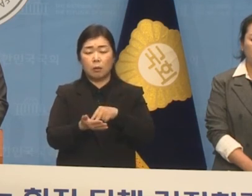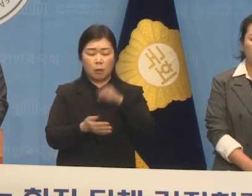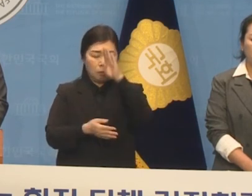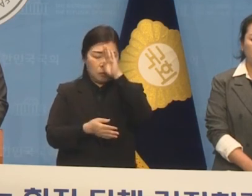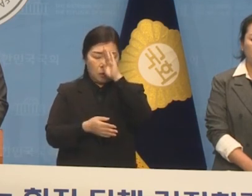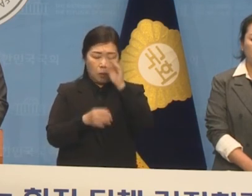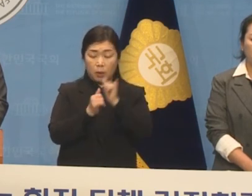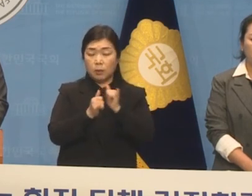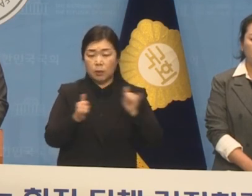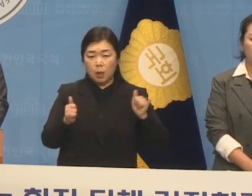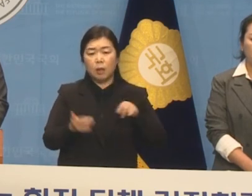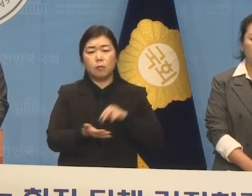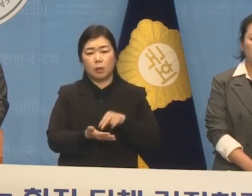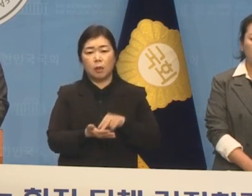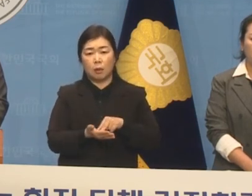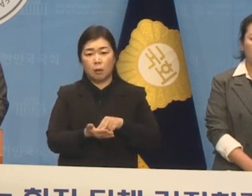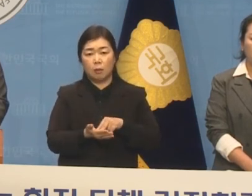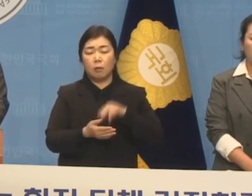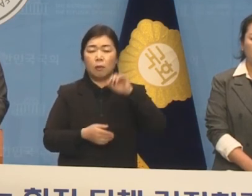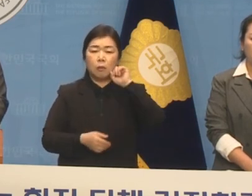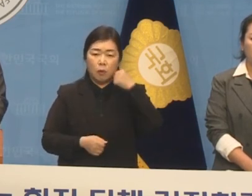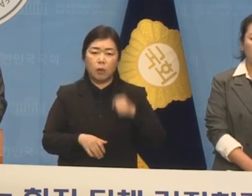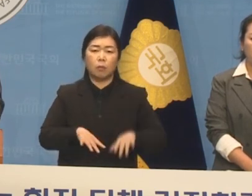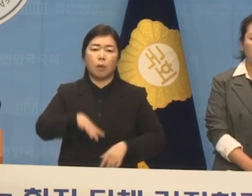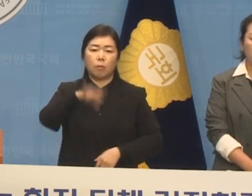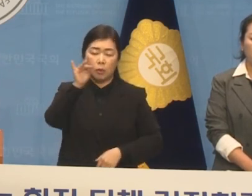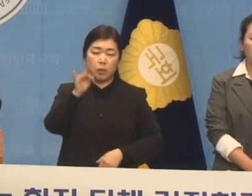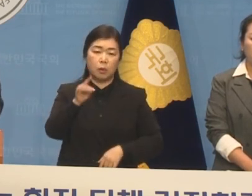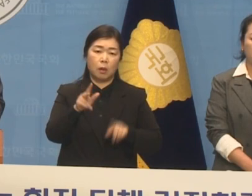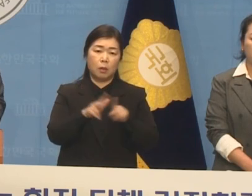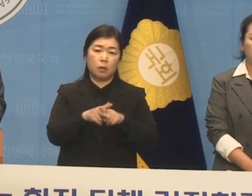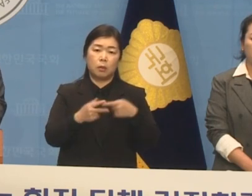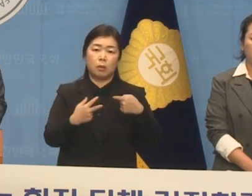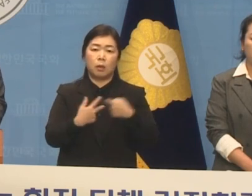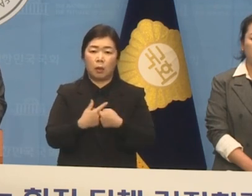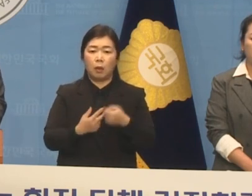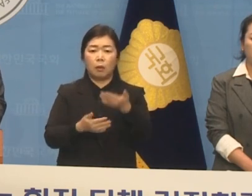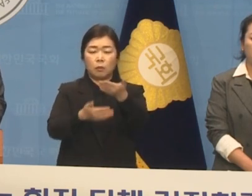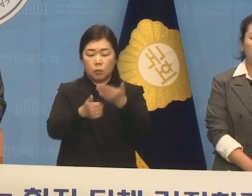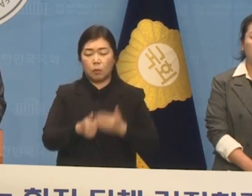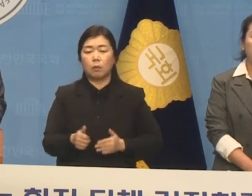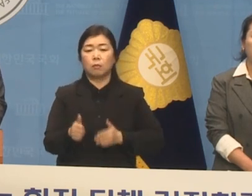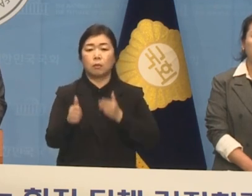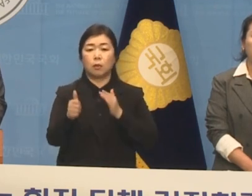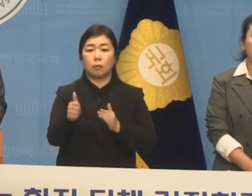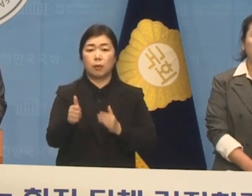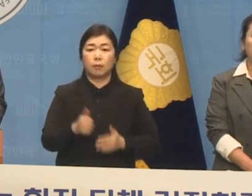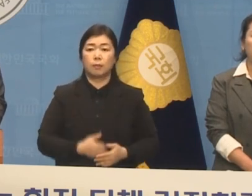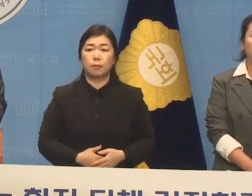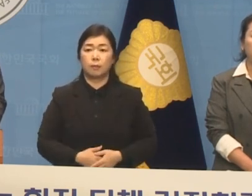있는 환자들의 어려움을 먼저 헤아려 주셔야 합니다.